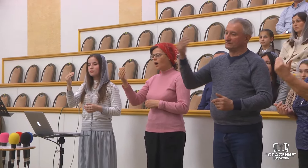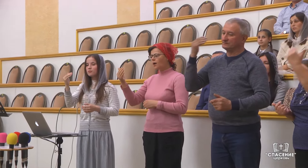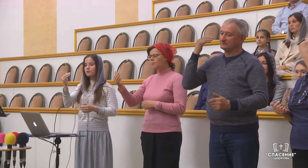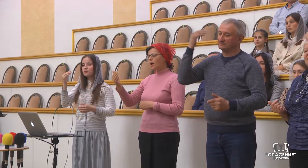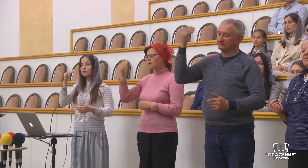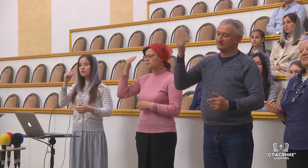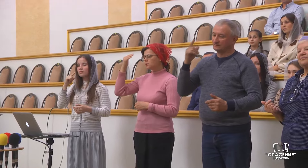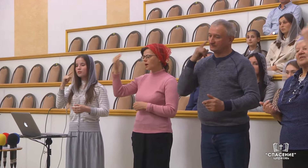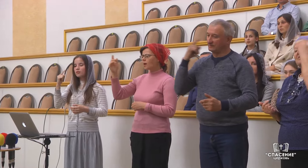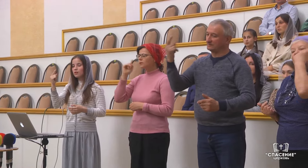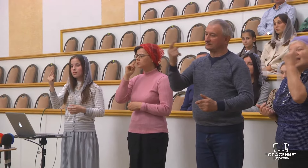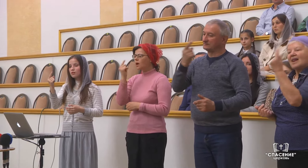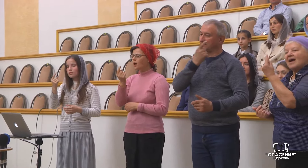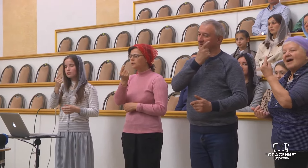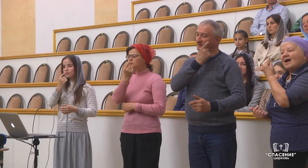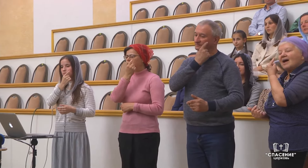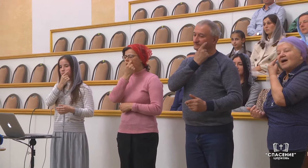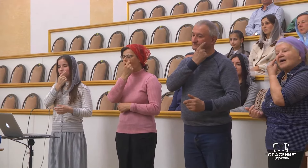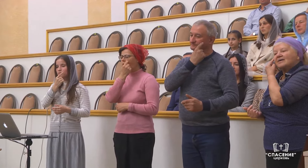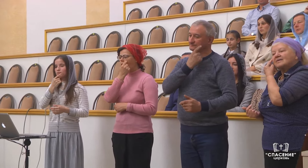в глаза?